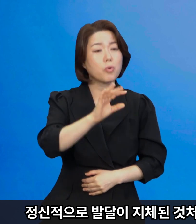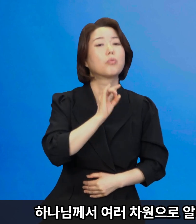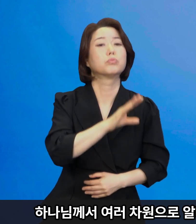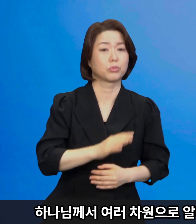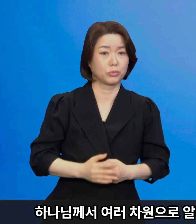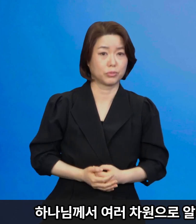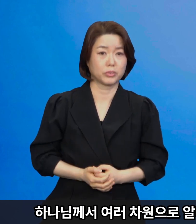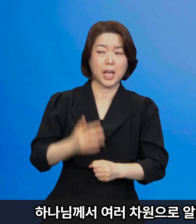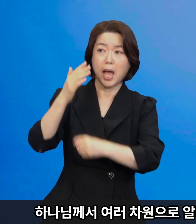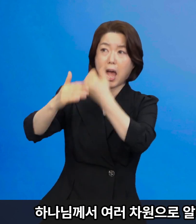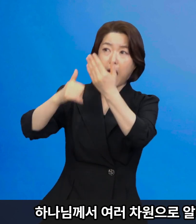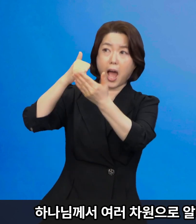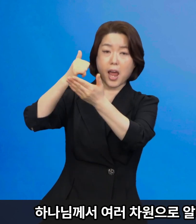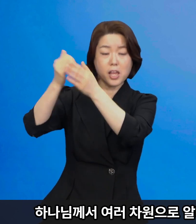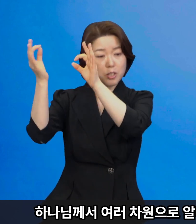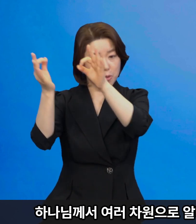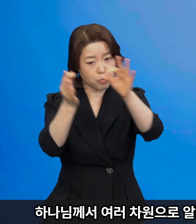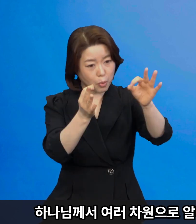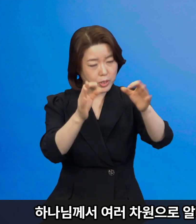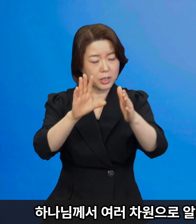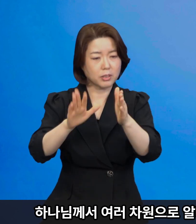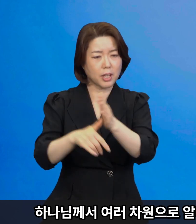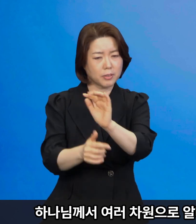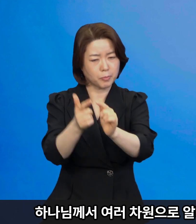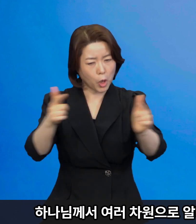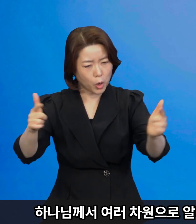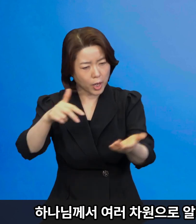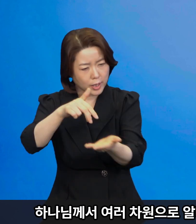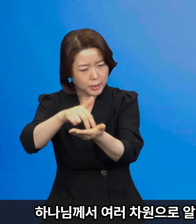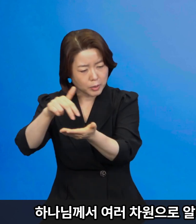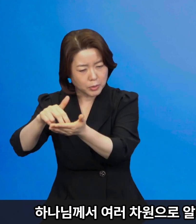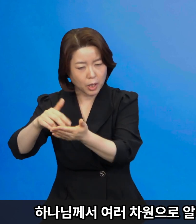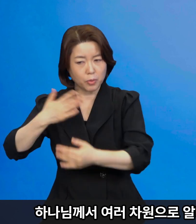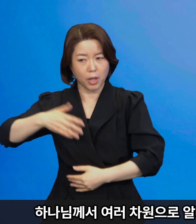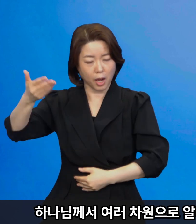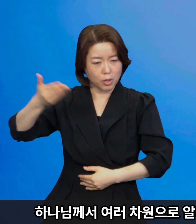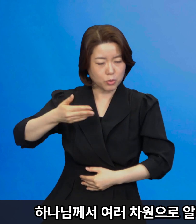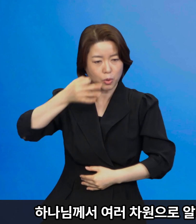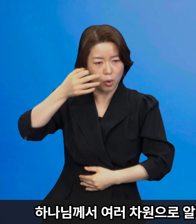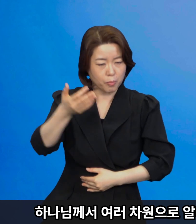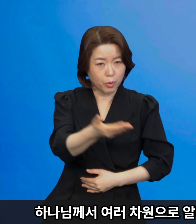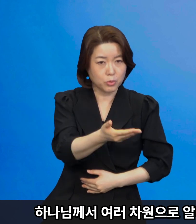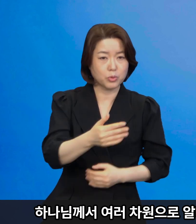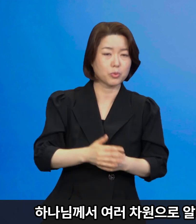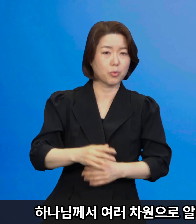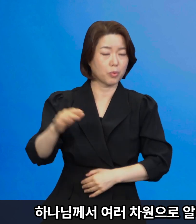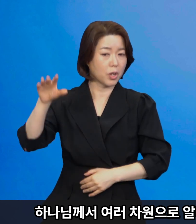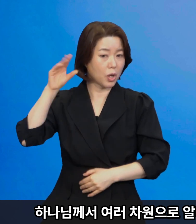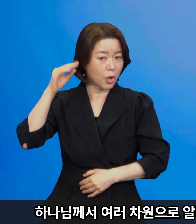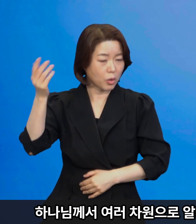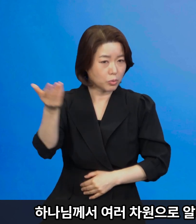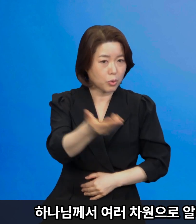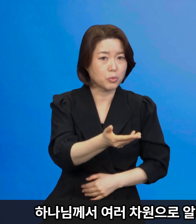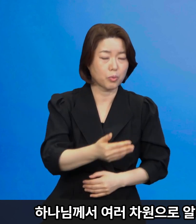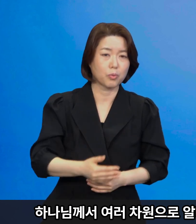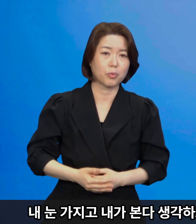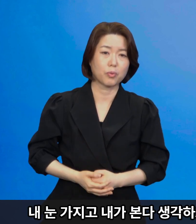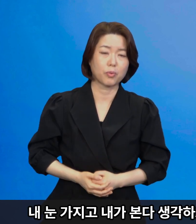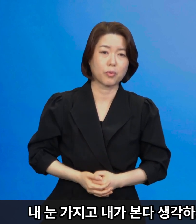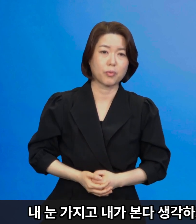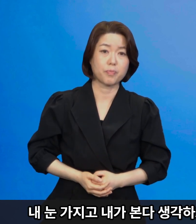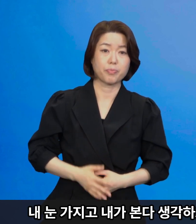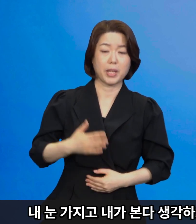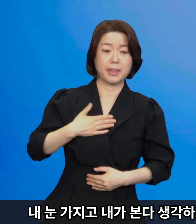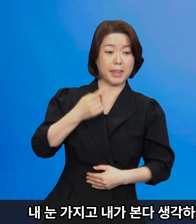뿐 하나님께서 여러 차원으로 알려주시고 보여주시고 들려주십니다.